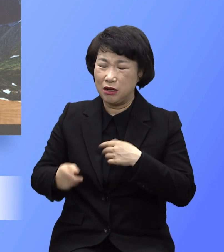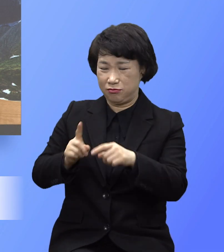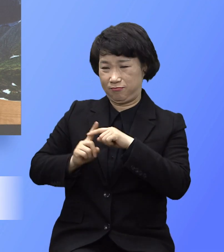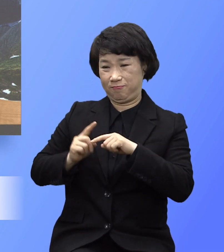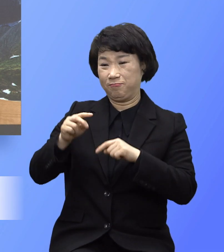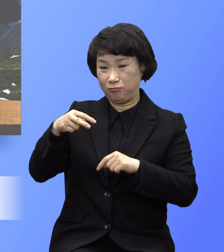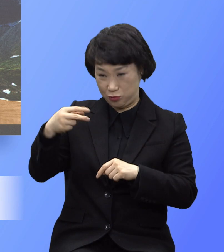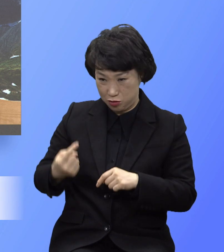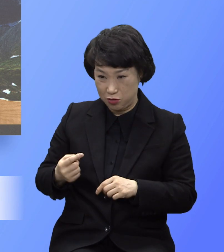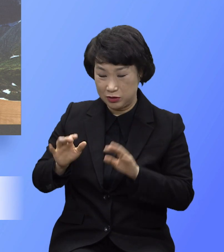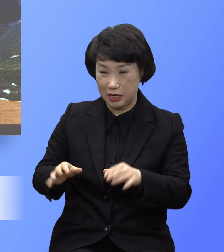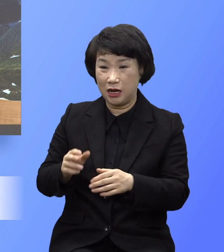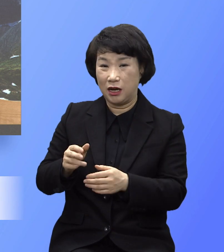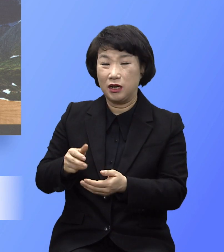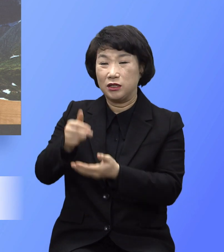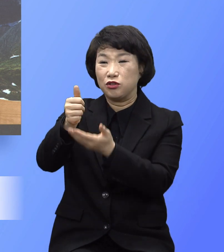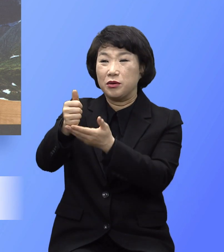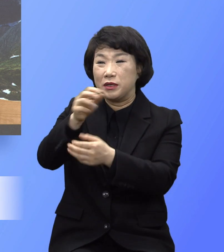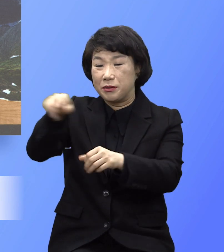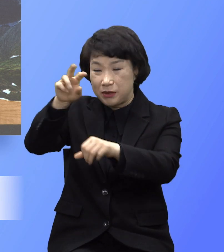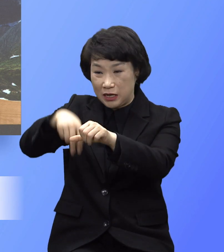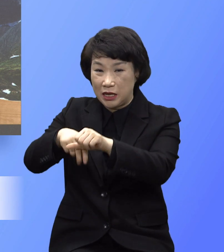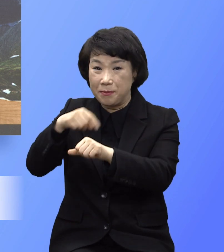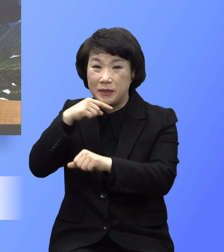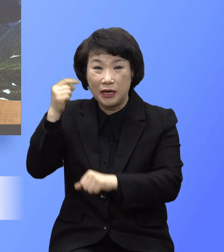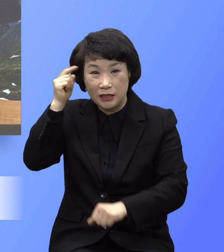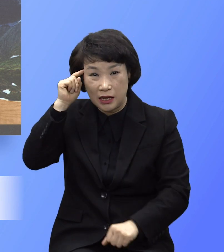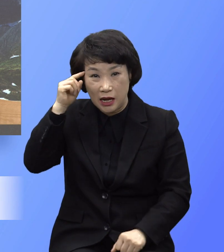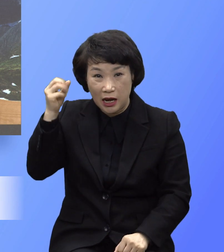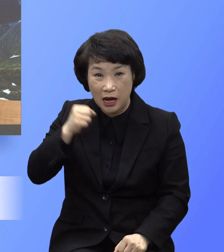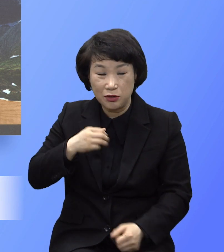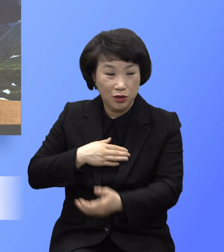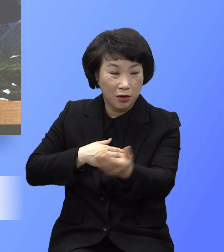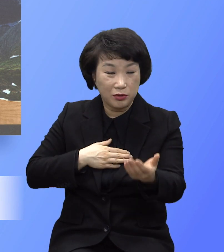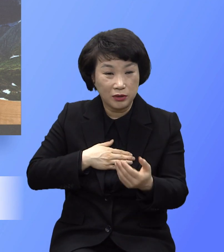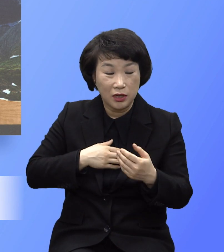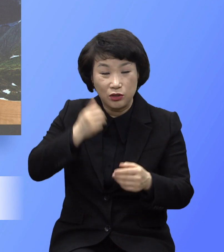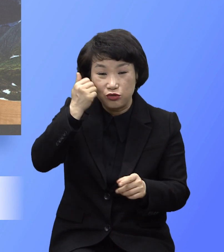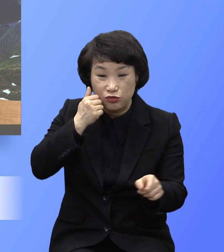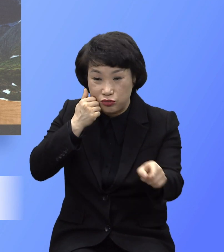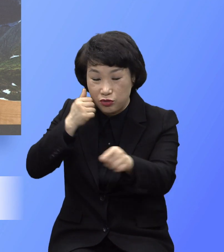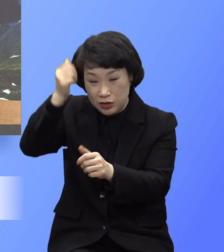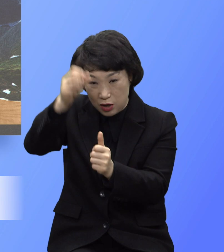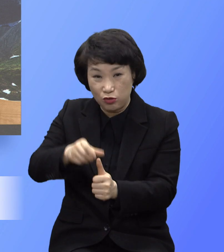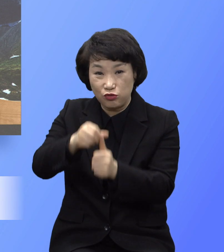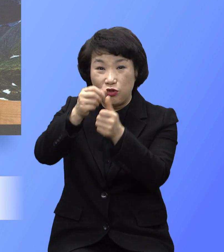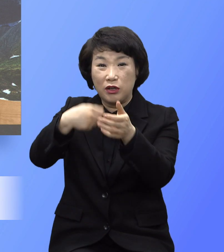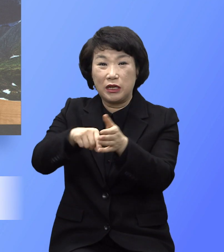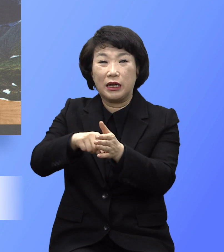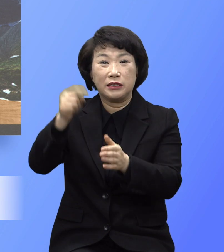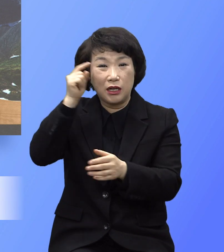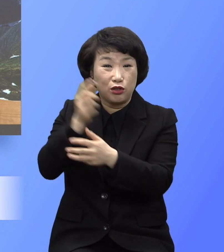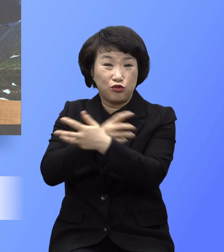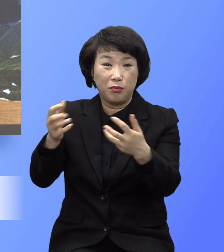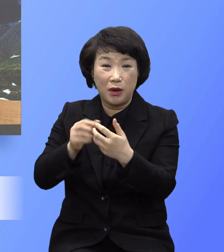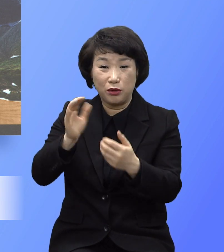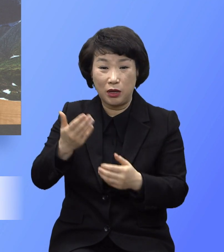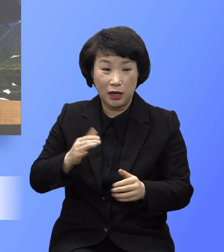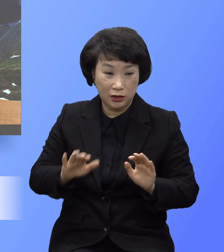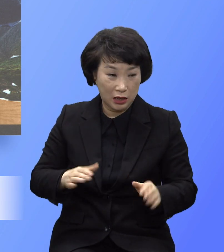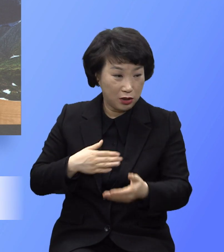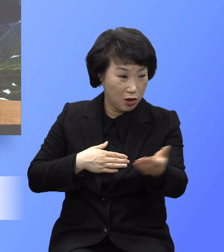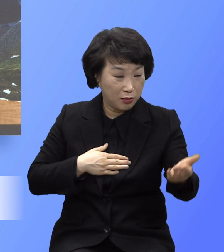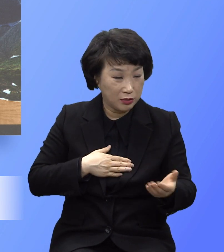죽을지라도 십자가에 피 흘리신 그 정신으로 영혼 살리고자 하는 정신이 충만한데